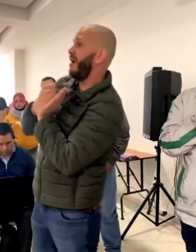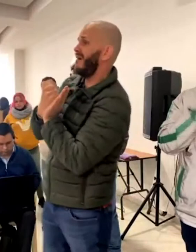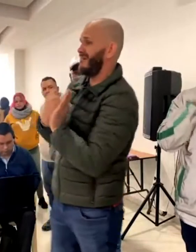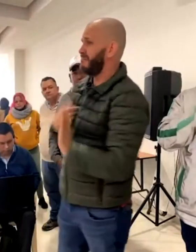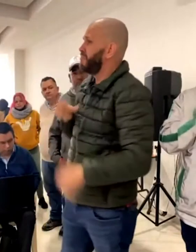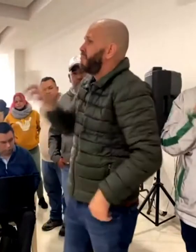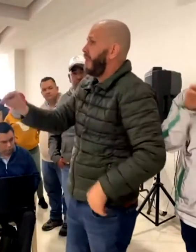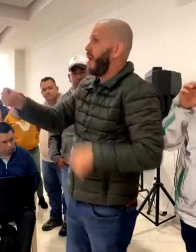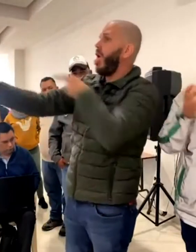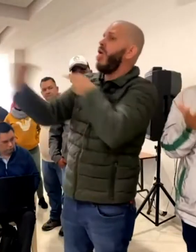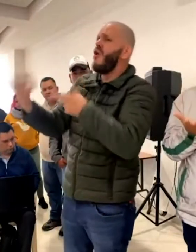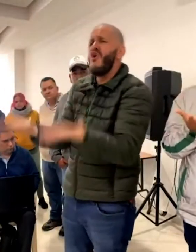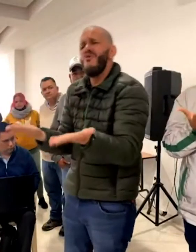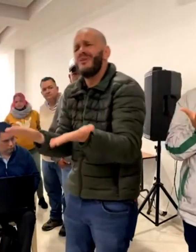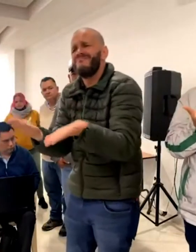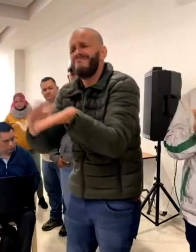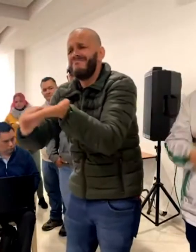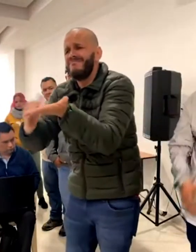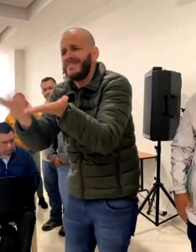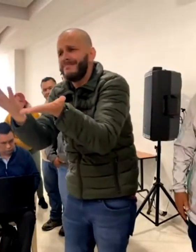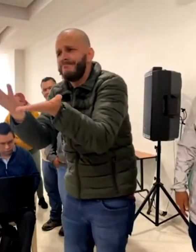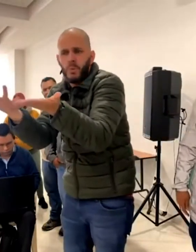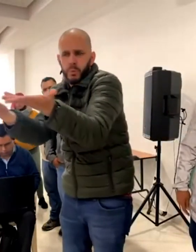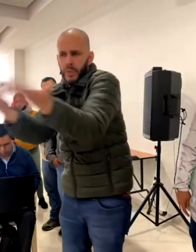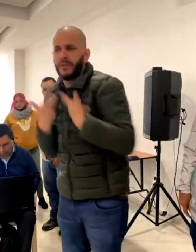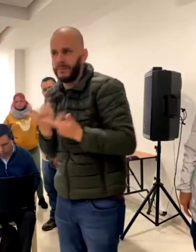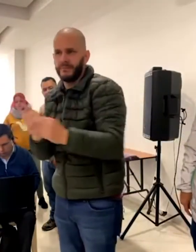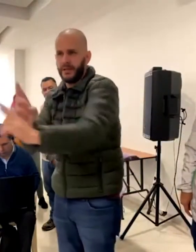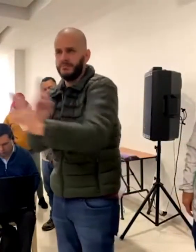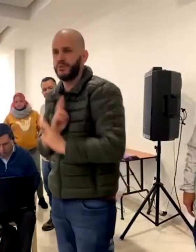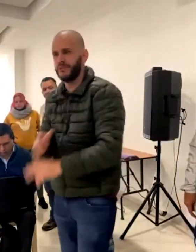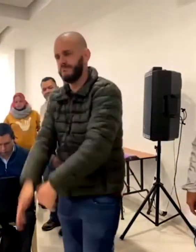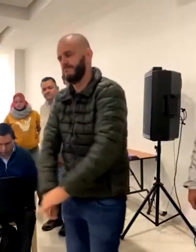pero se espera nacionalmente en el uso del símbolo